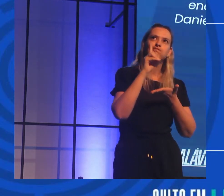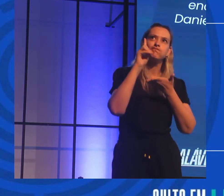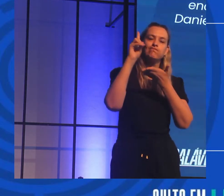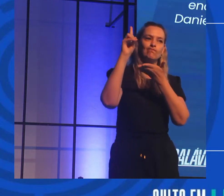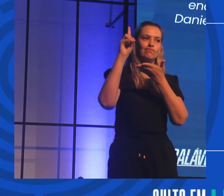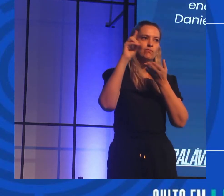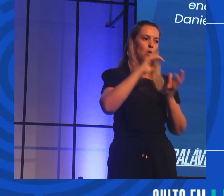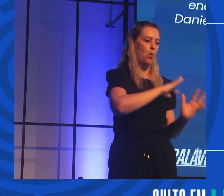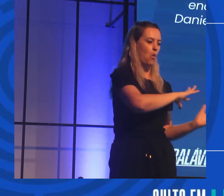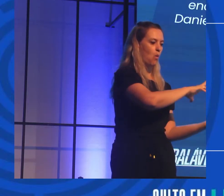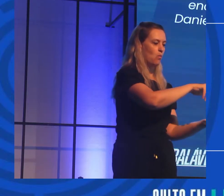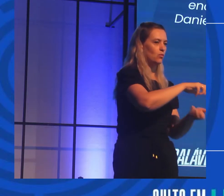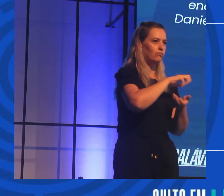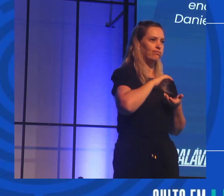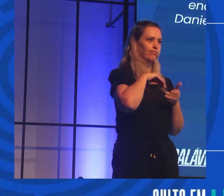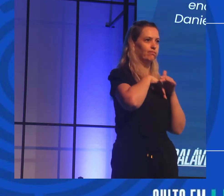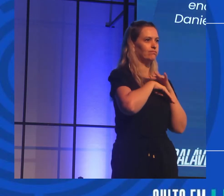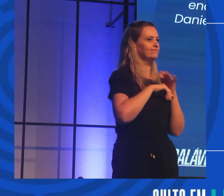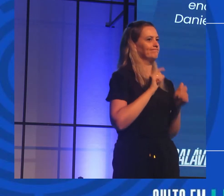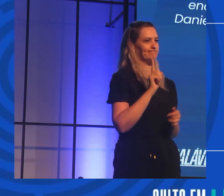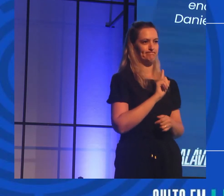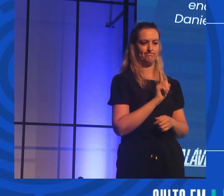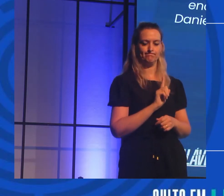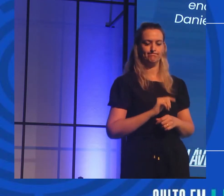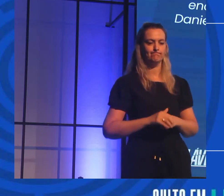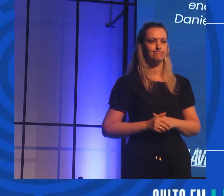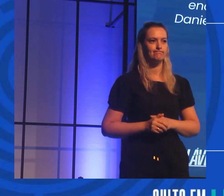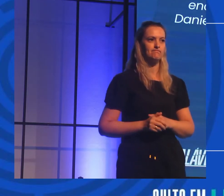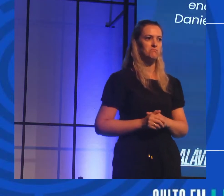Gente, eles não acharam motivo para acusar Daniel.